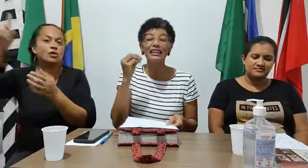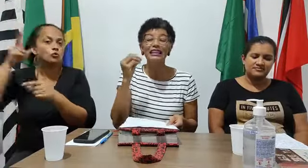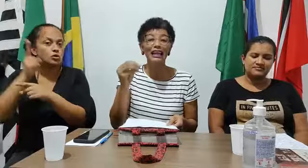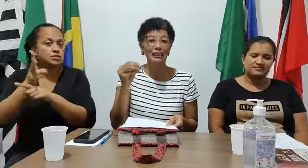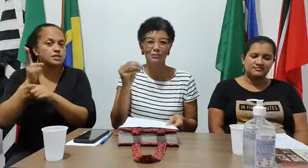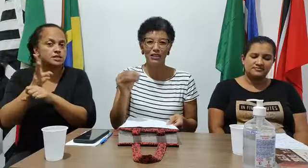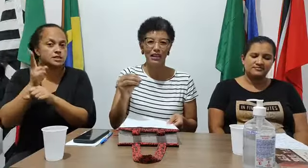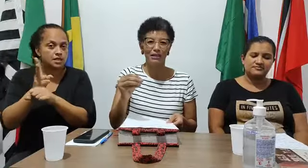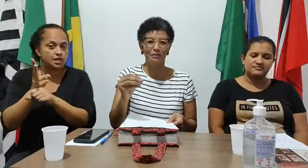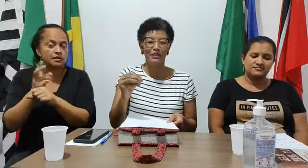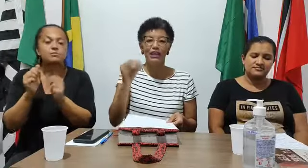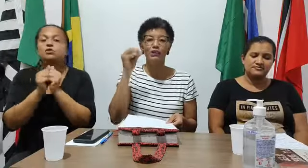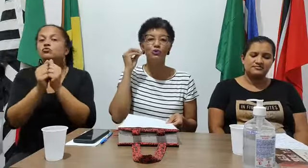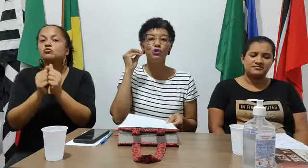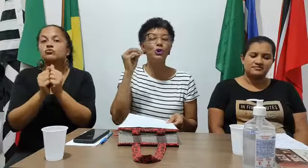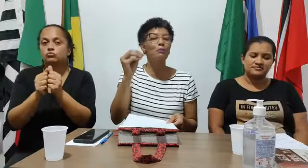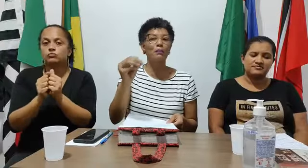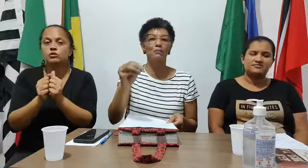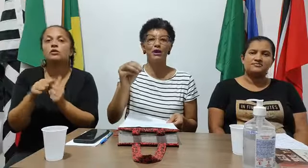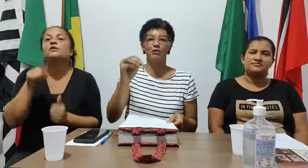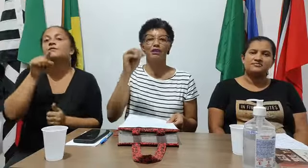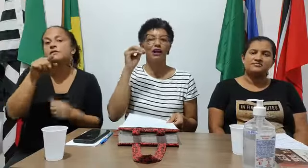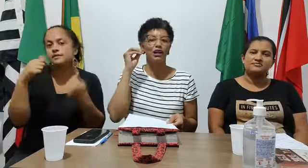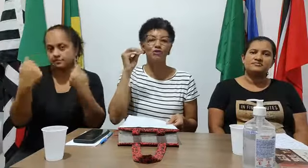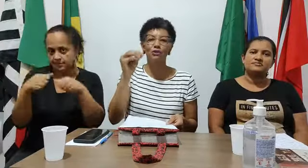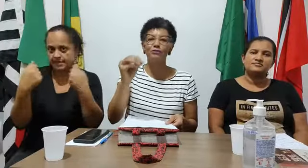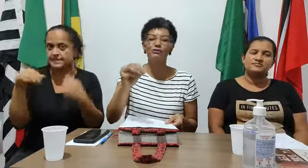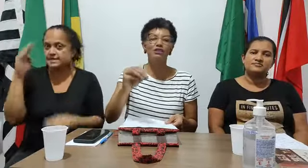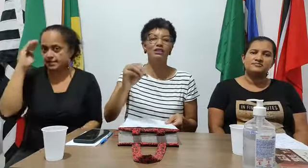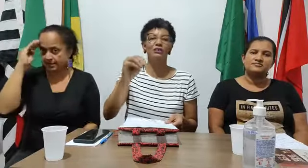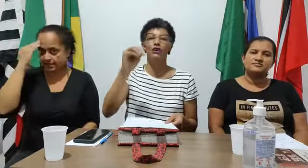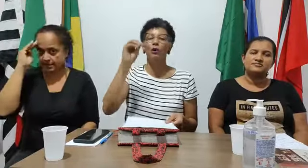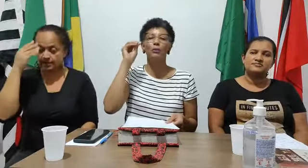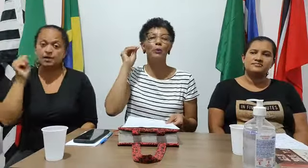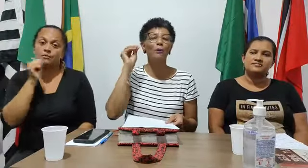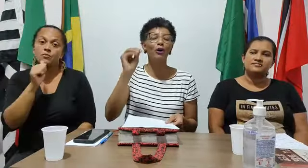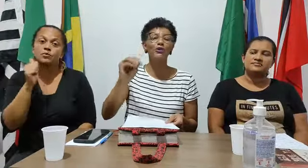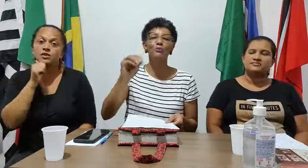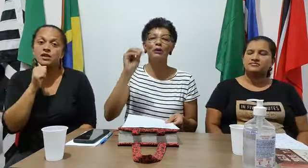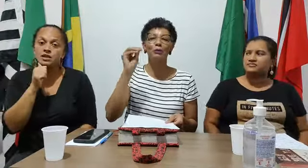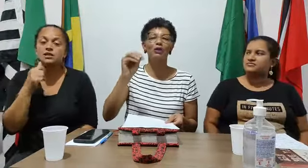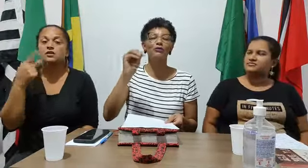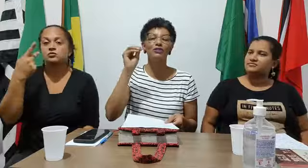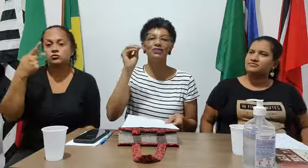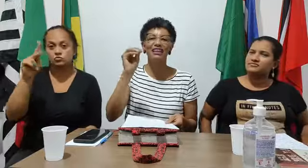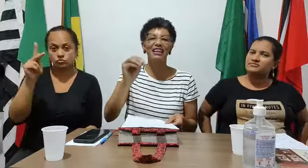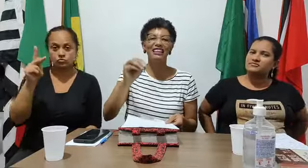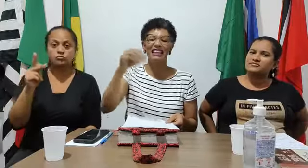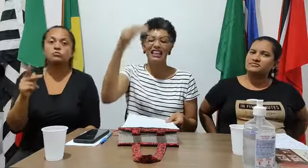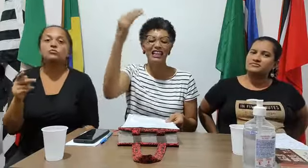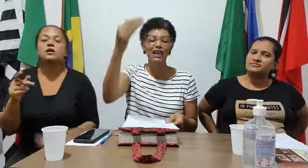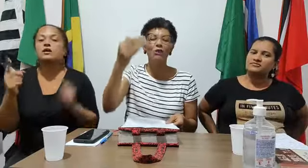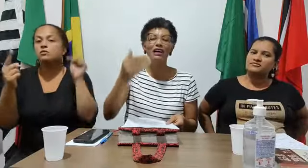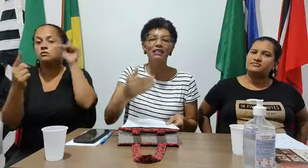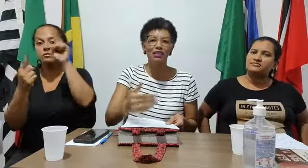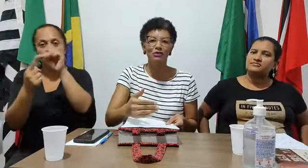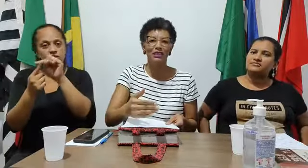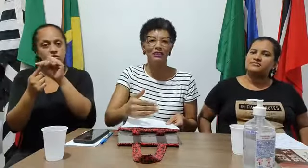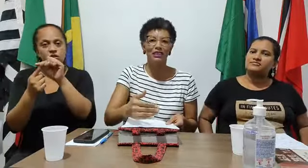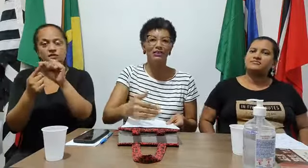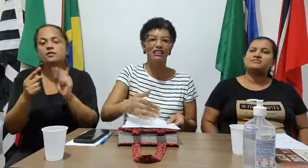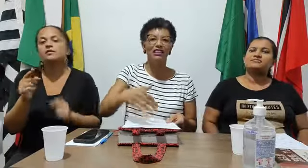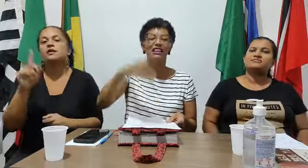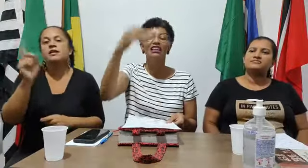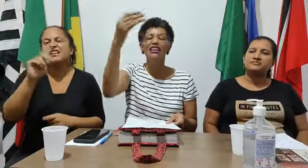você entenda, mulher, que o seu papel, a sua função, o propósito para o qual você foi criada, não é